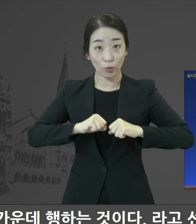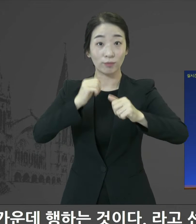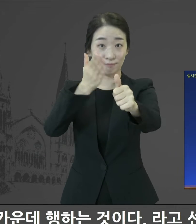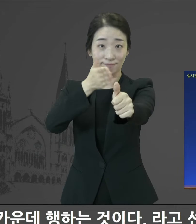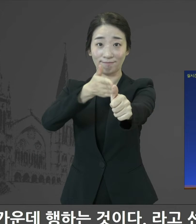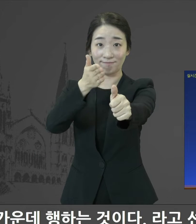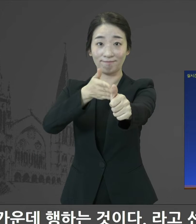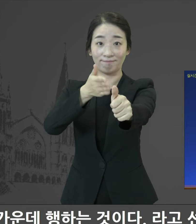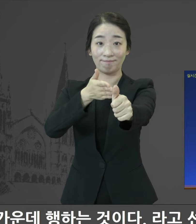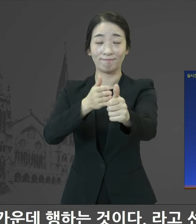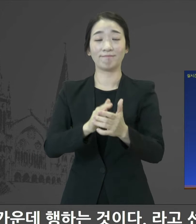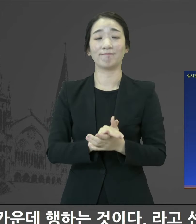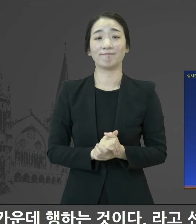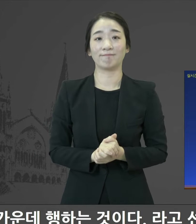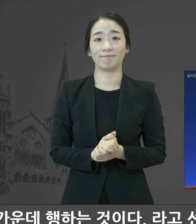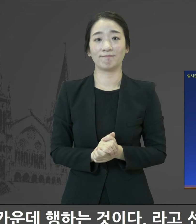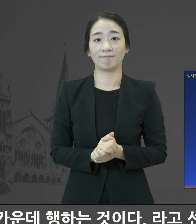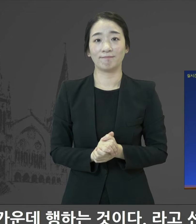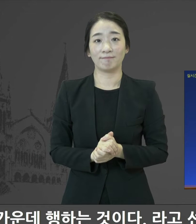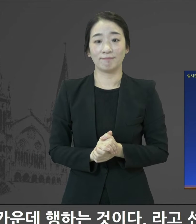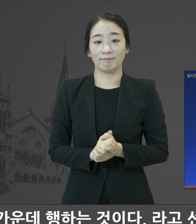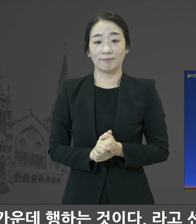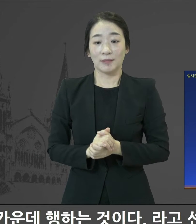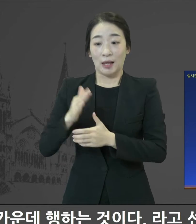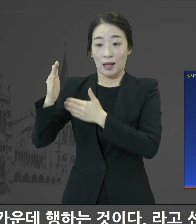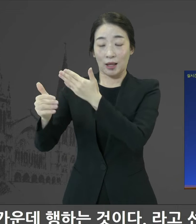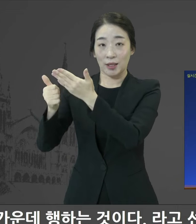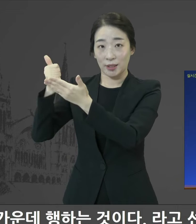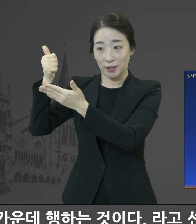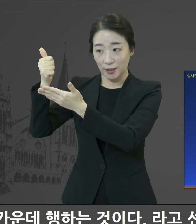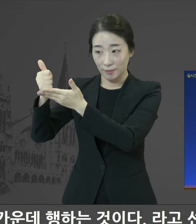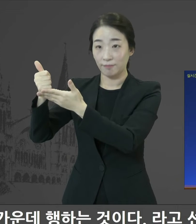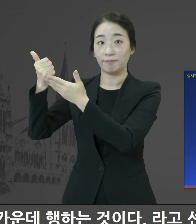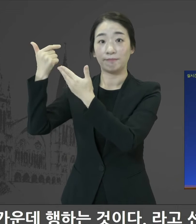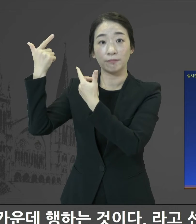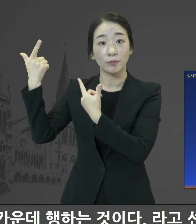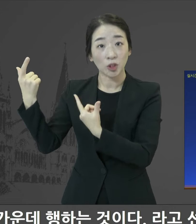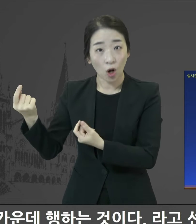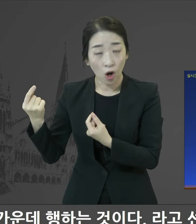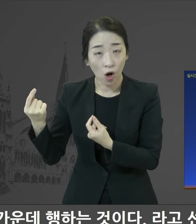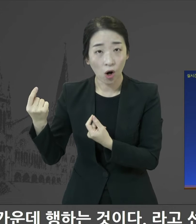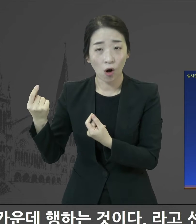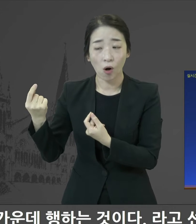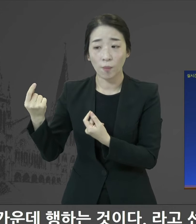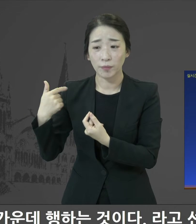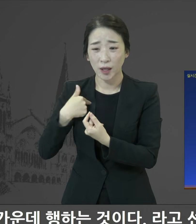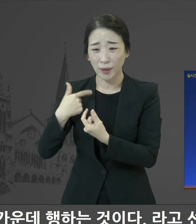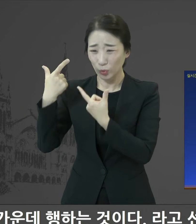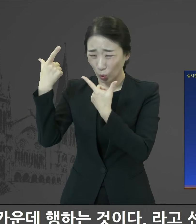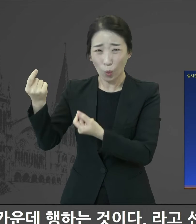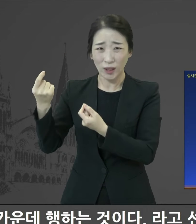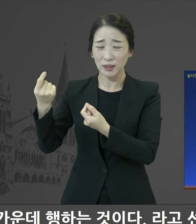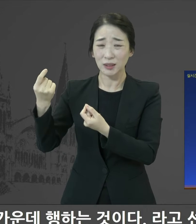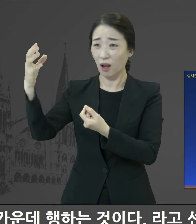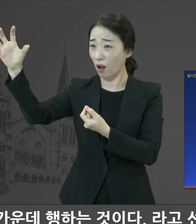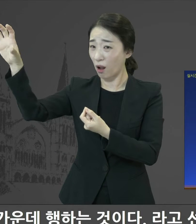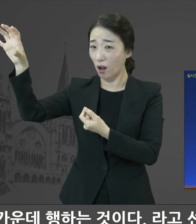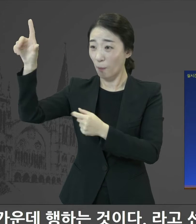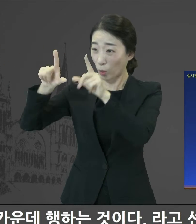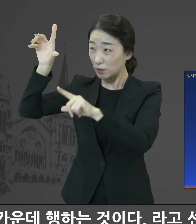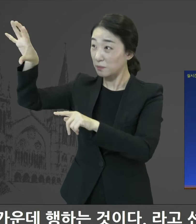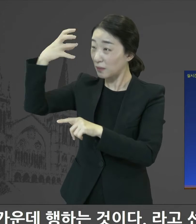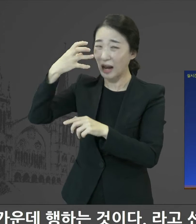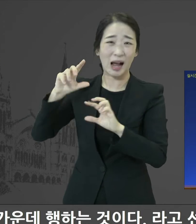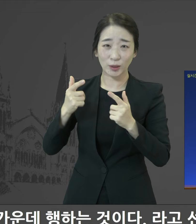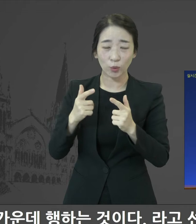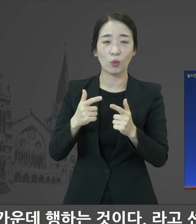사랑 가운데 행할 때 하나님을 본받는 자, 우리가 하나님처럼 되는 것이 아니라 하나님의 성품 곧 사랑이 우리를